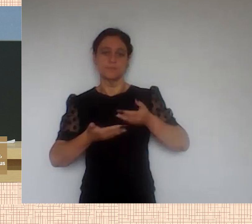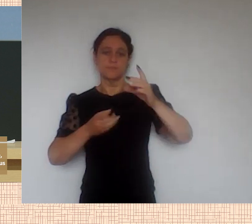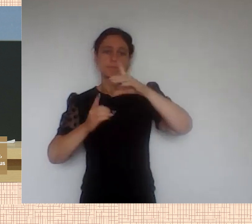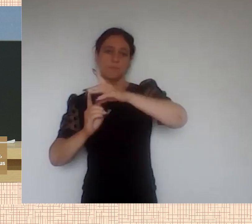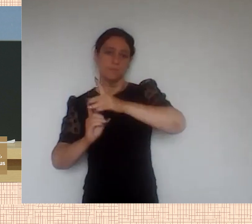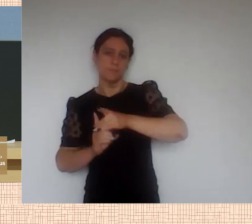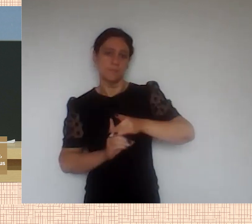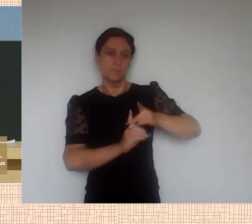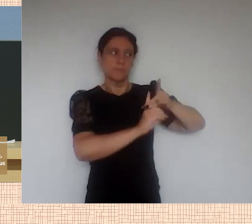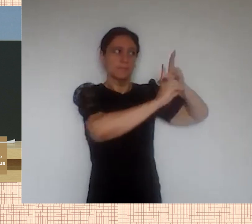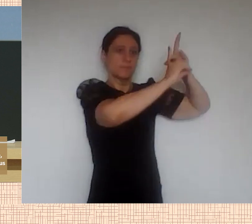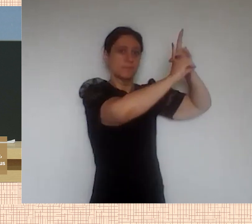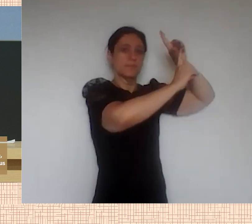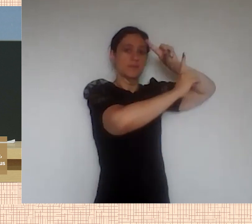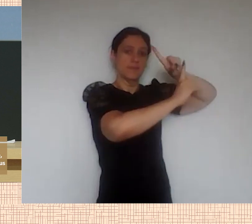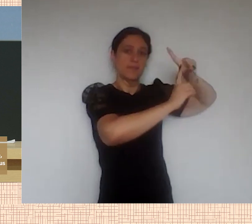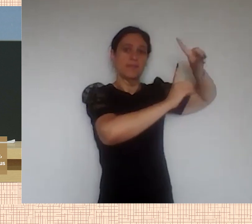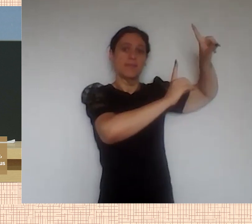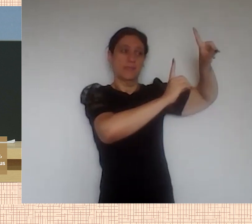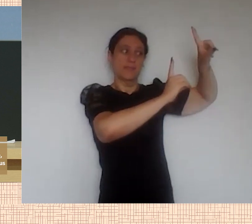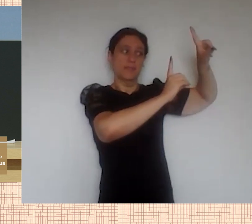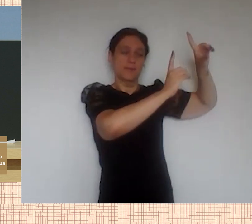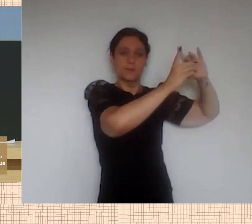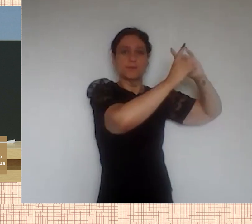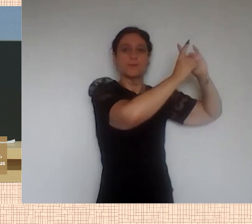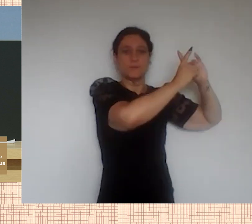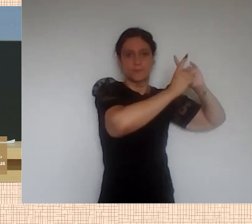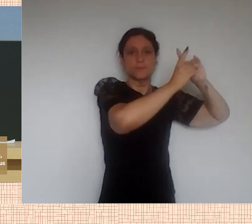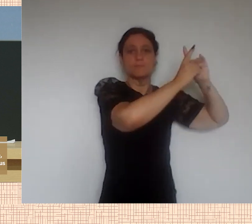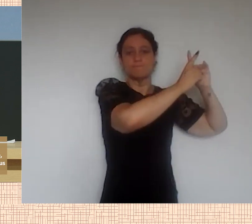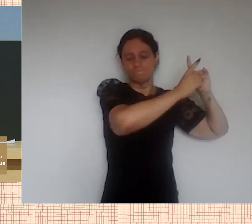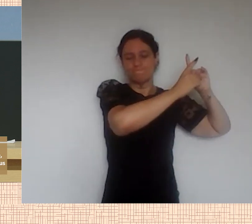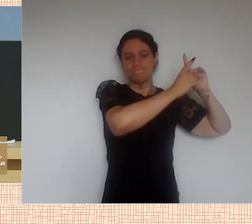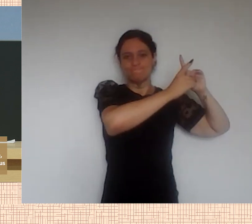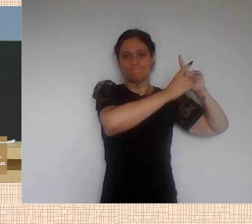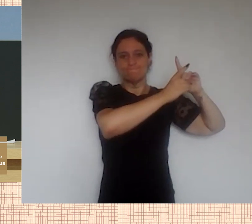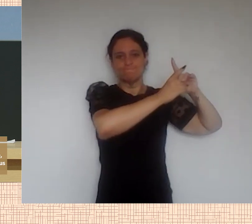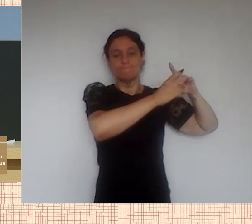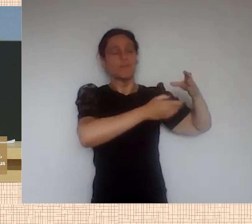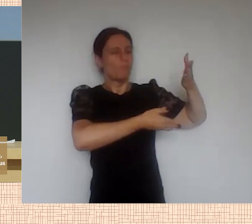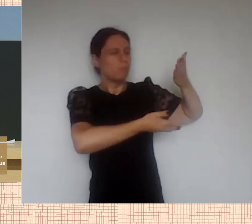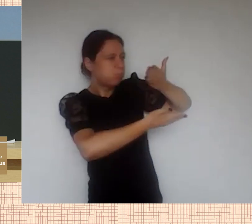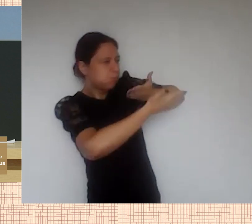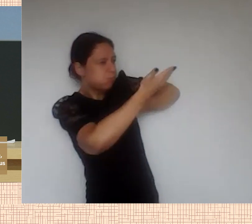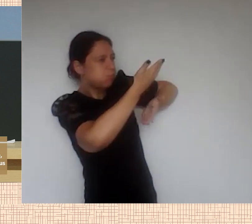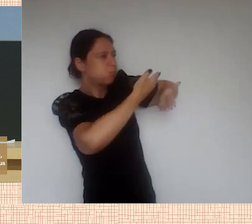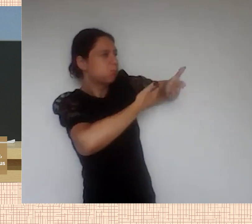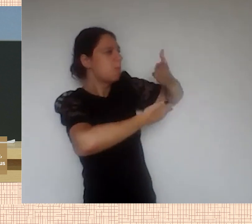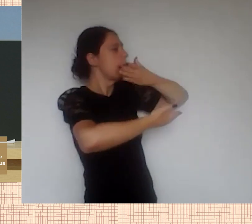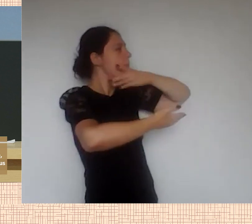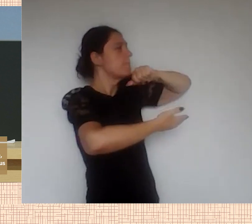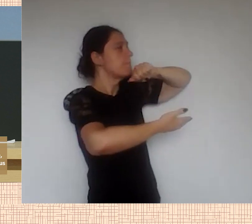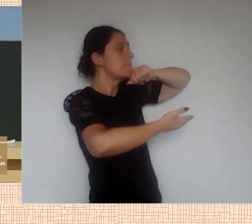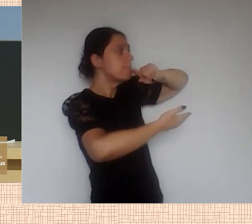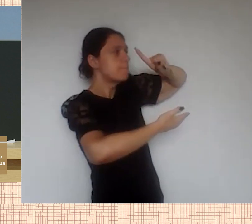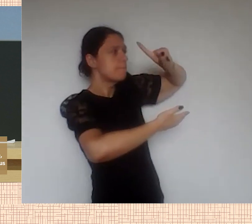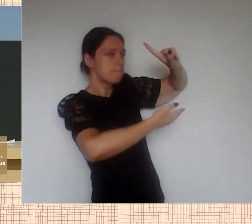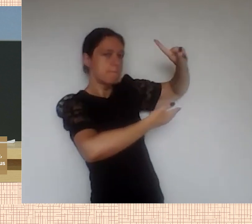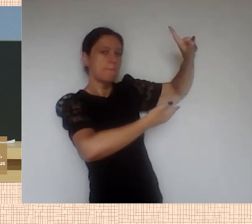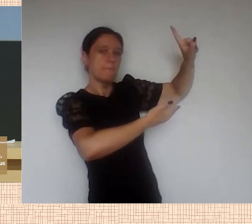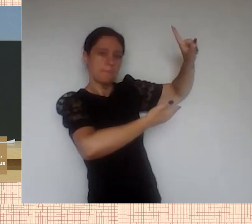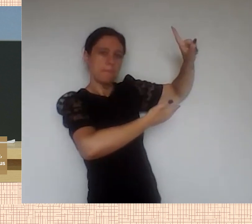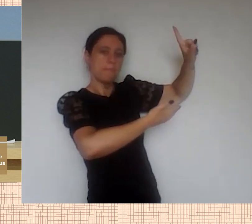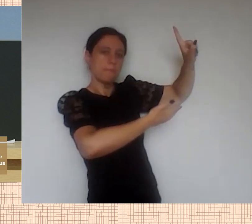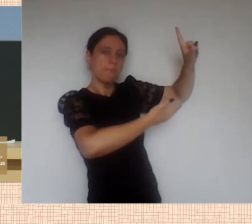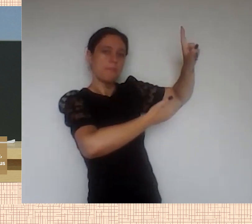o seu Filho Jesus Cristo. Por isso eu falei, Cristo é a conexão.